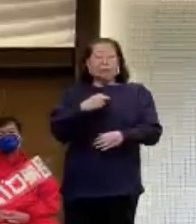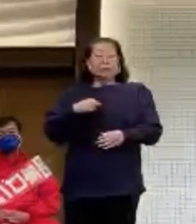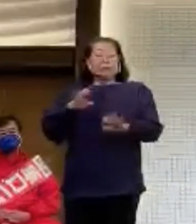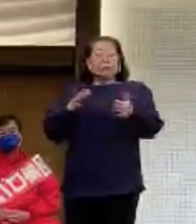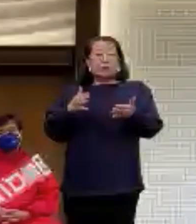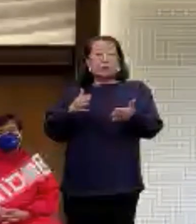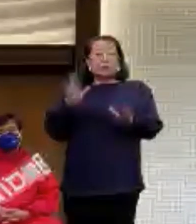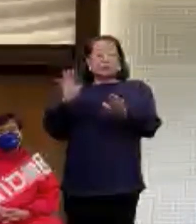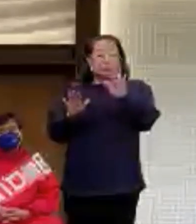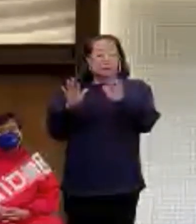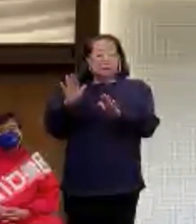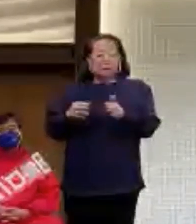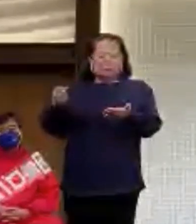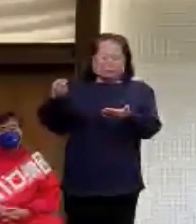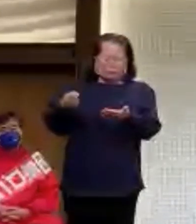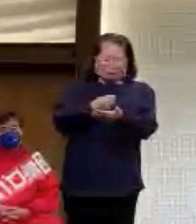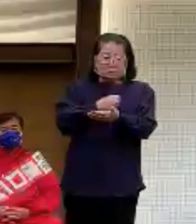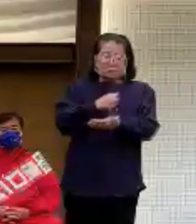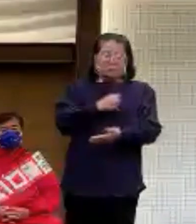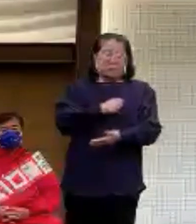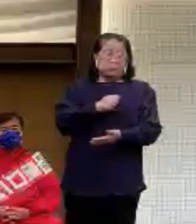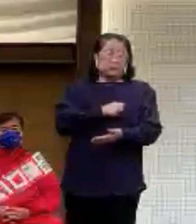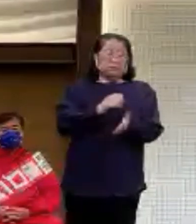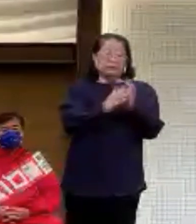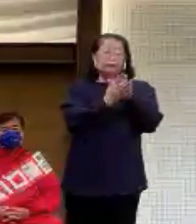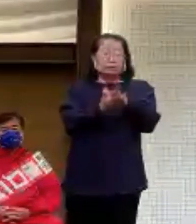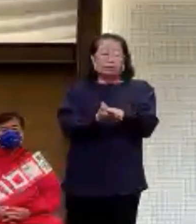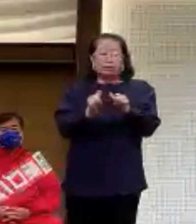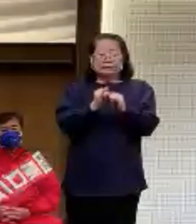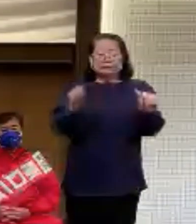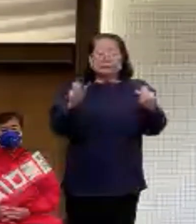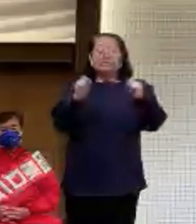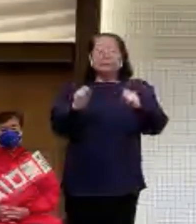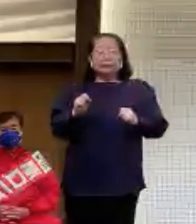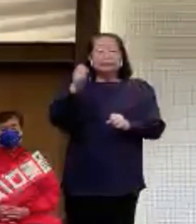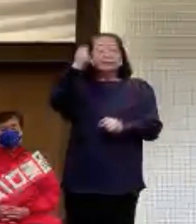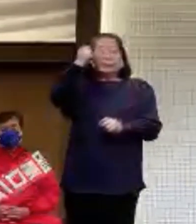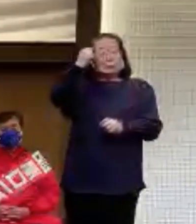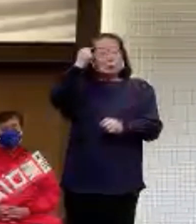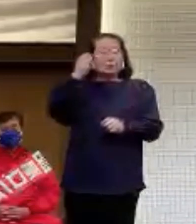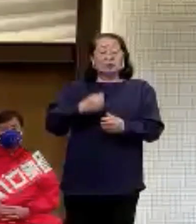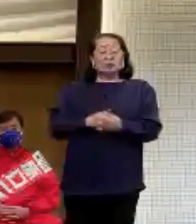に胸にも命を落とされていませんか。